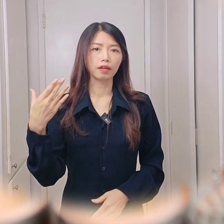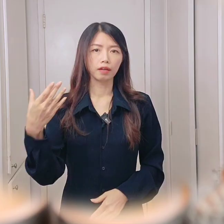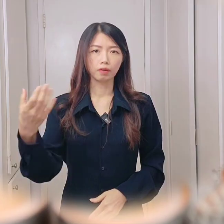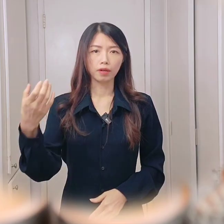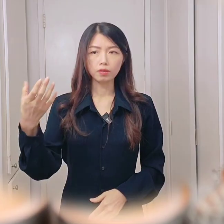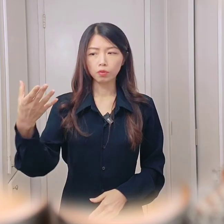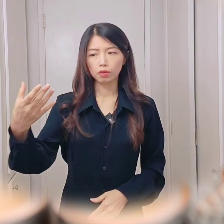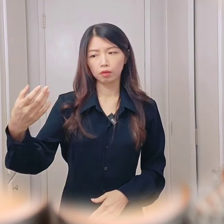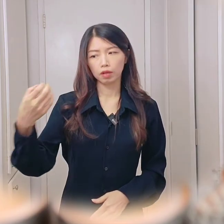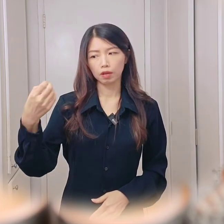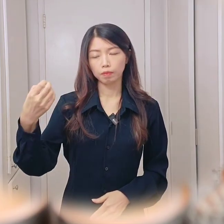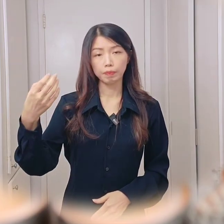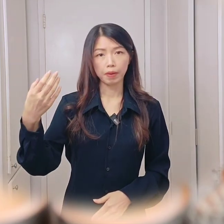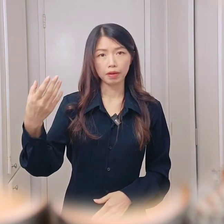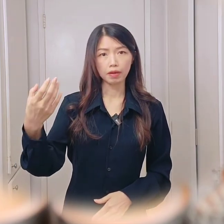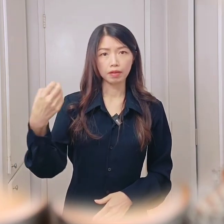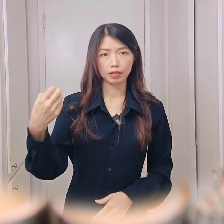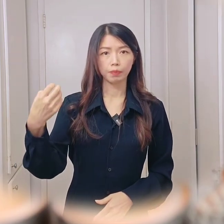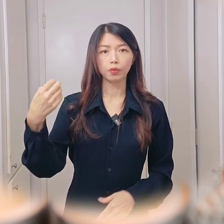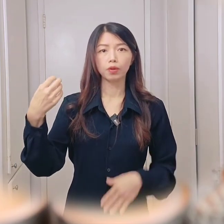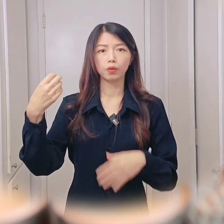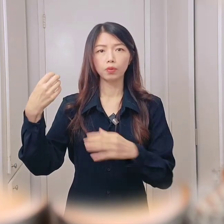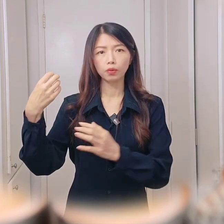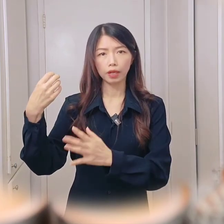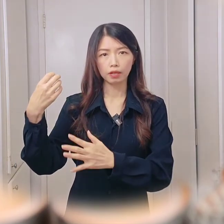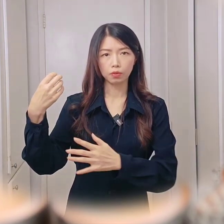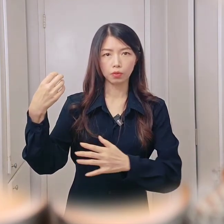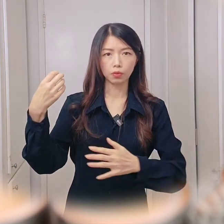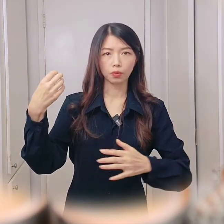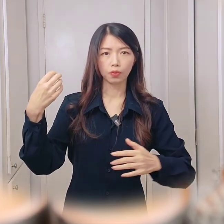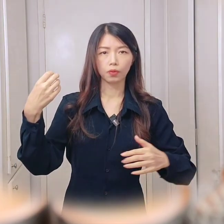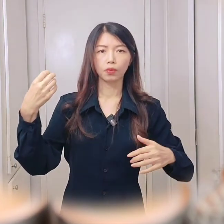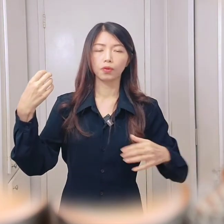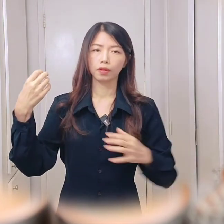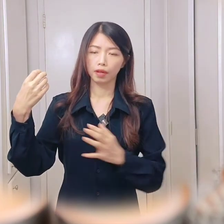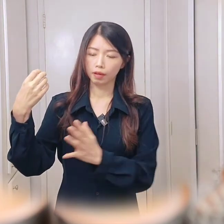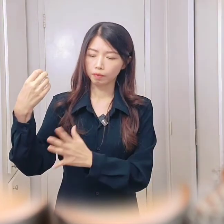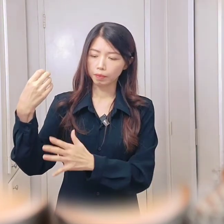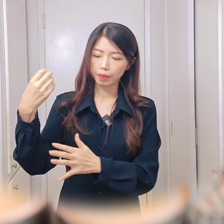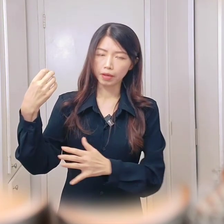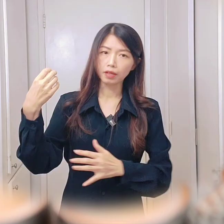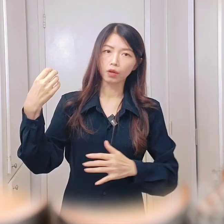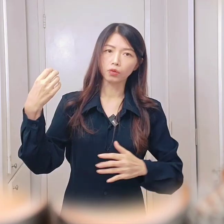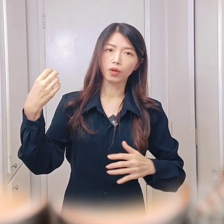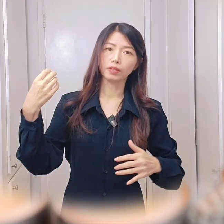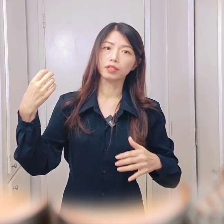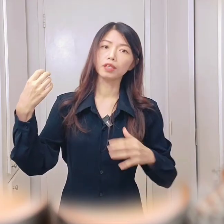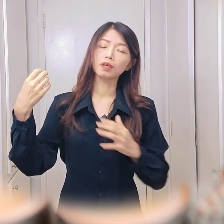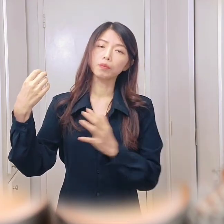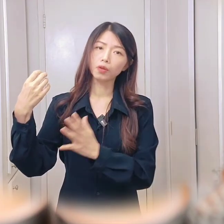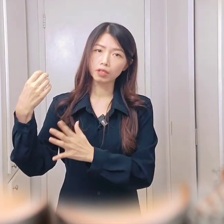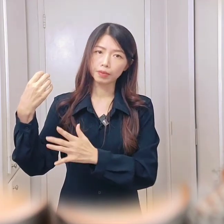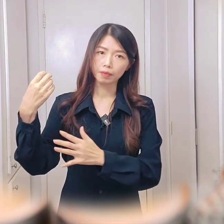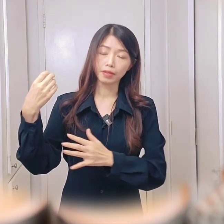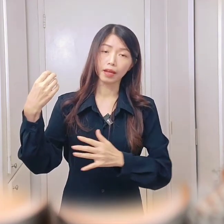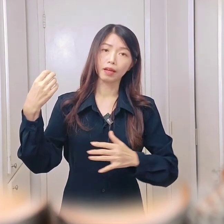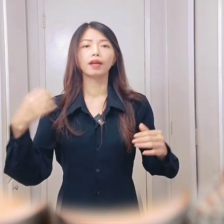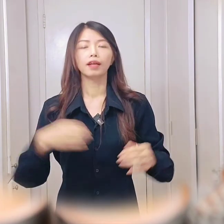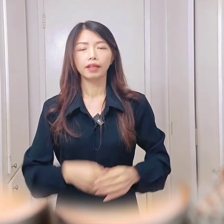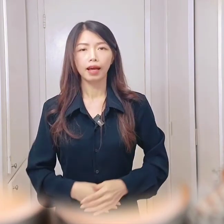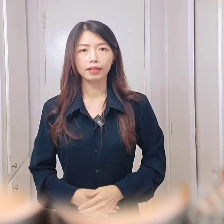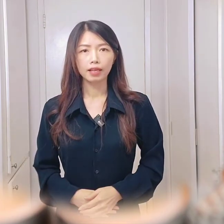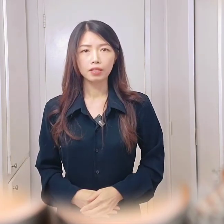표현했는데요. 한 손은 이렇게 비파를 잡고 있고 다른 손으로 이렇게 비파를 연주하듯이 표현하시면